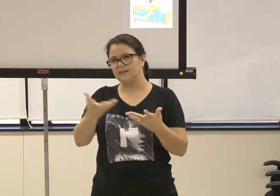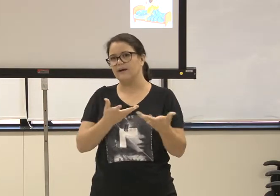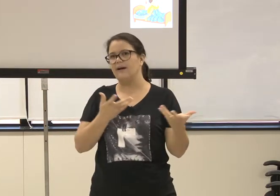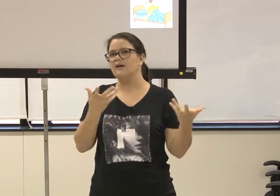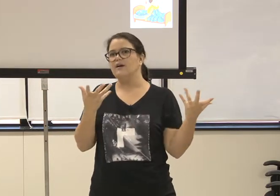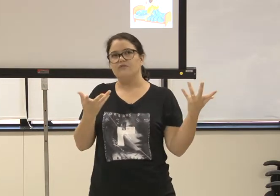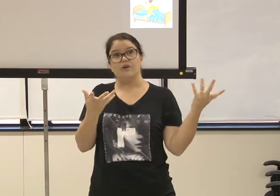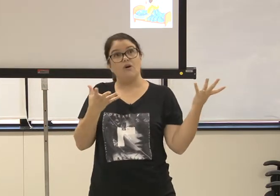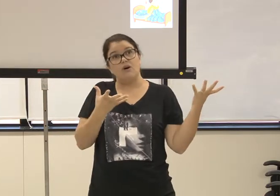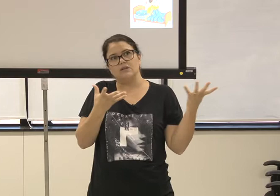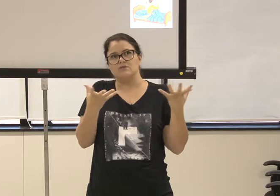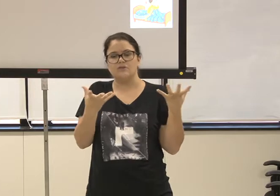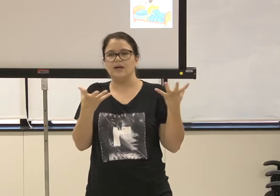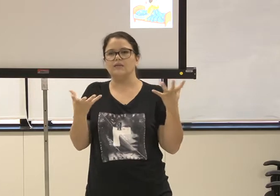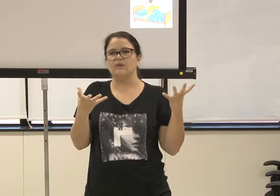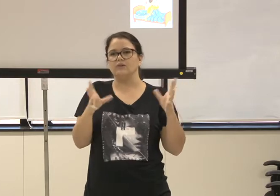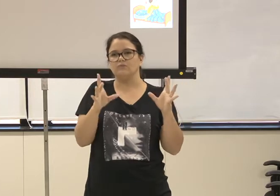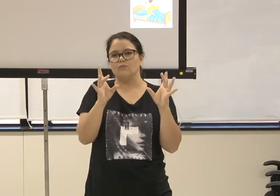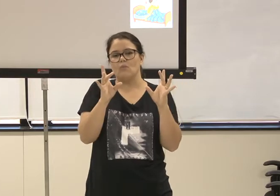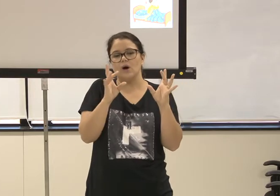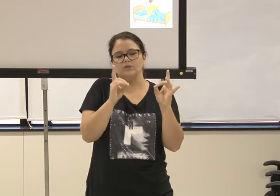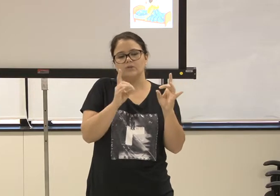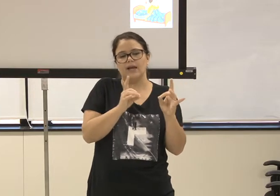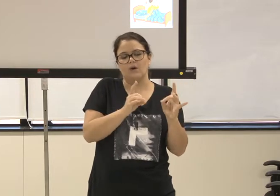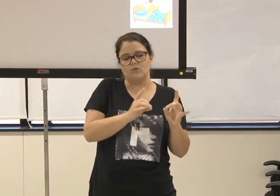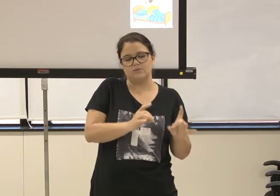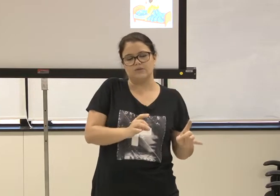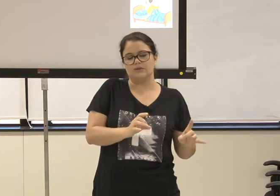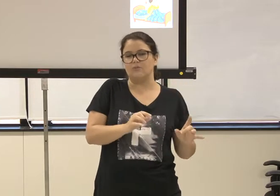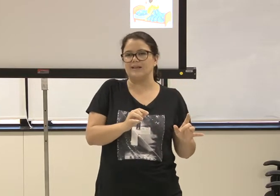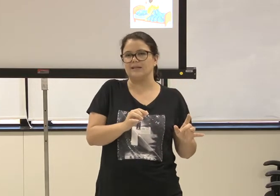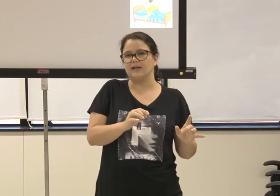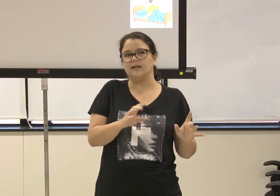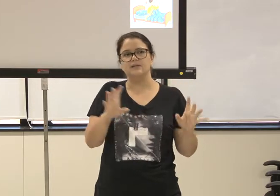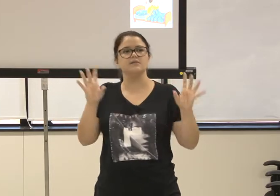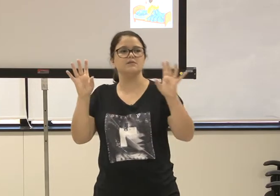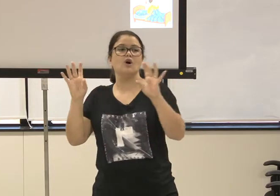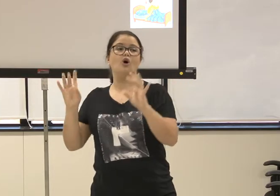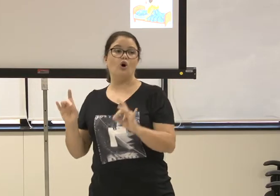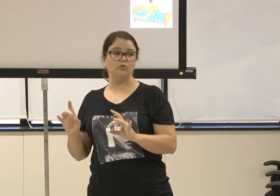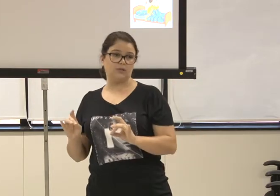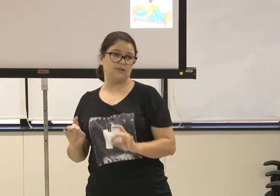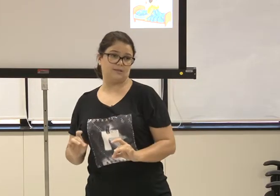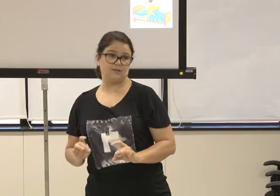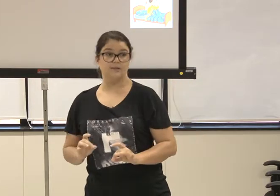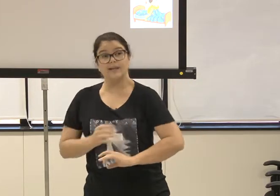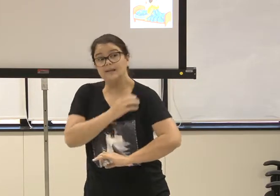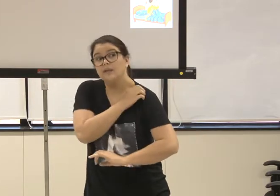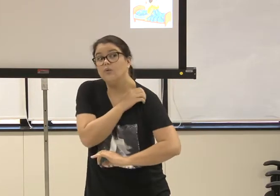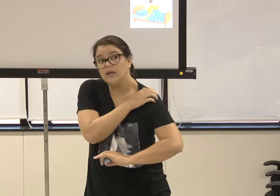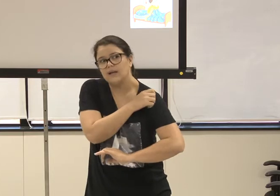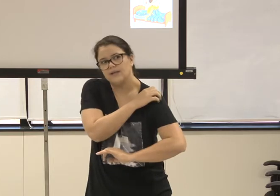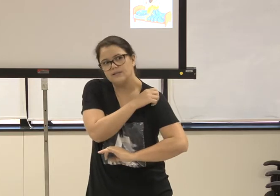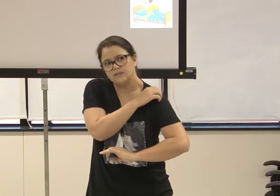tentar falar, olha, não sei o que e tal. Então, quando tem algumas pessoas que são mais detalhistas, outras nem tão detalhistas